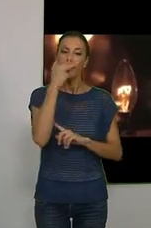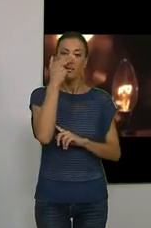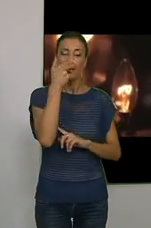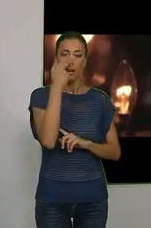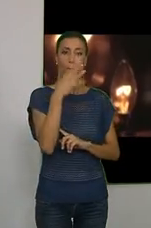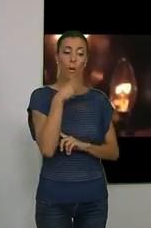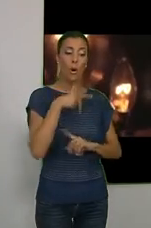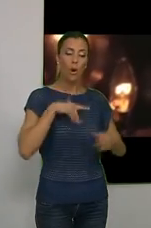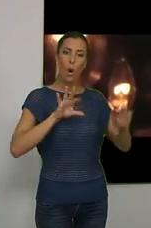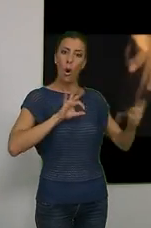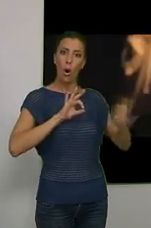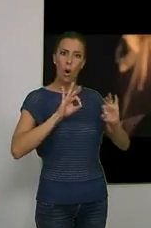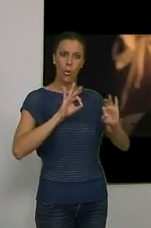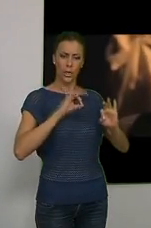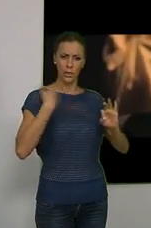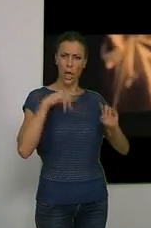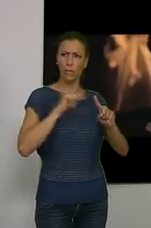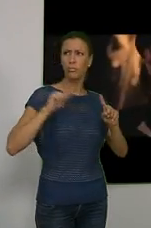presente en Motril.